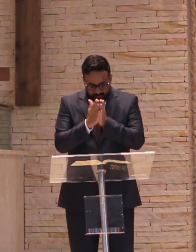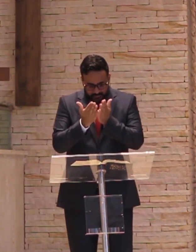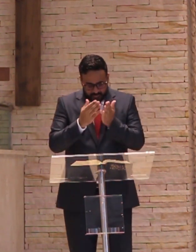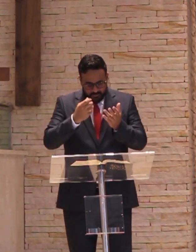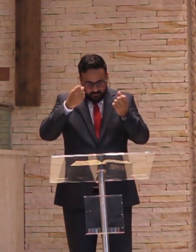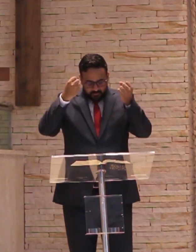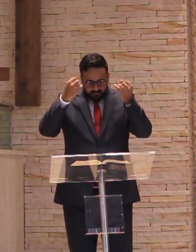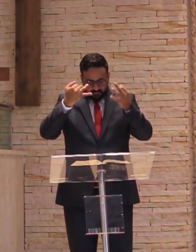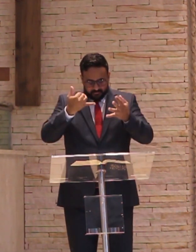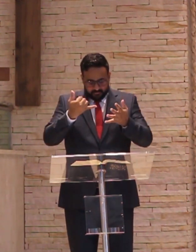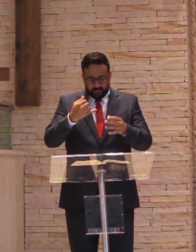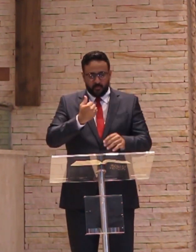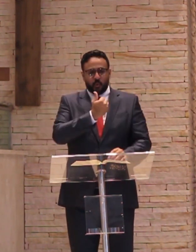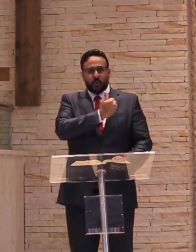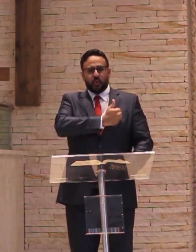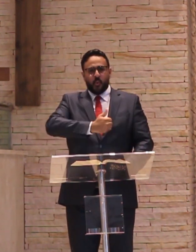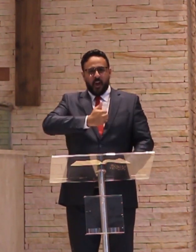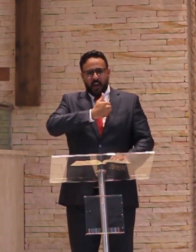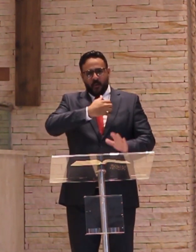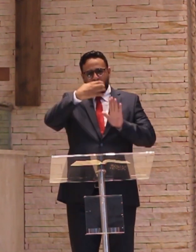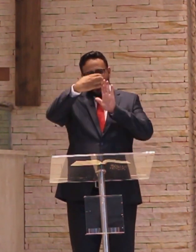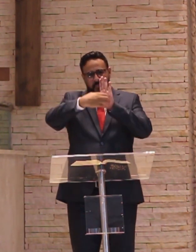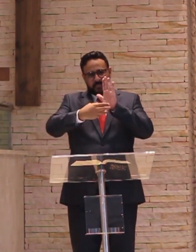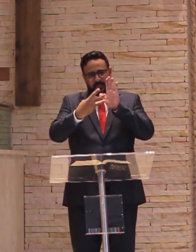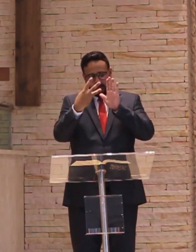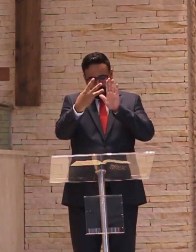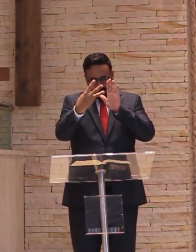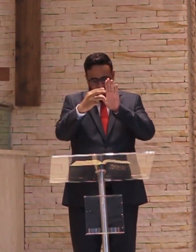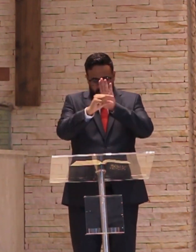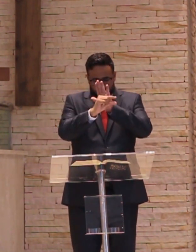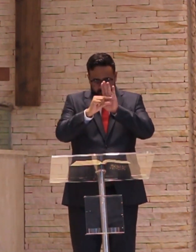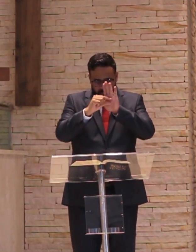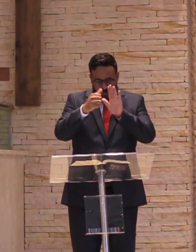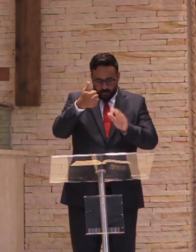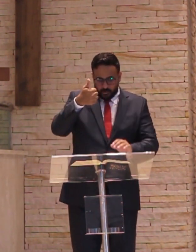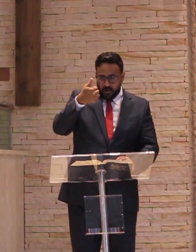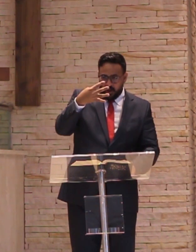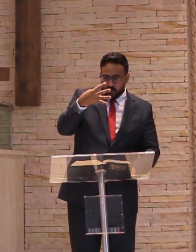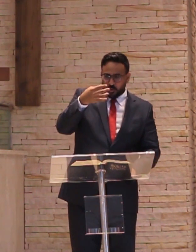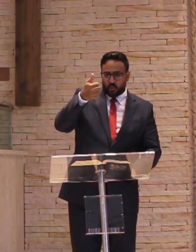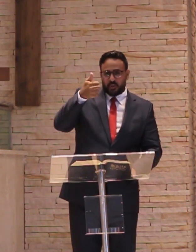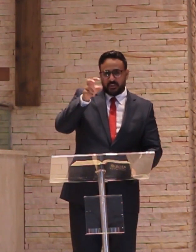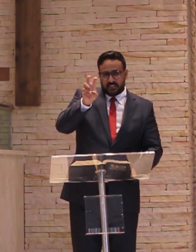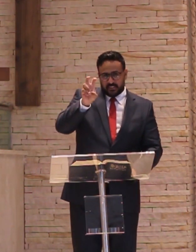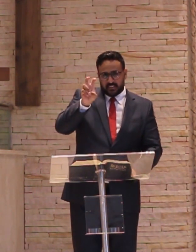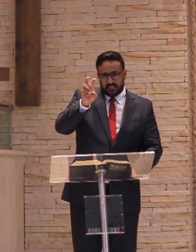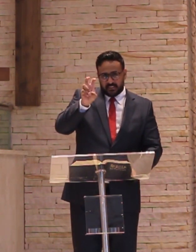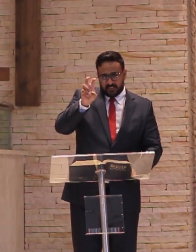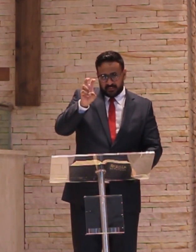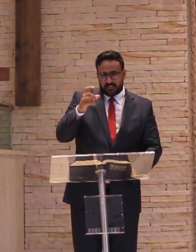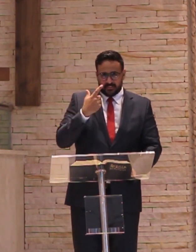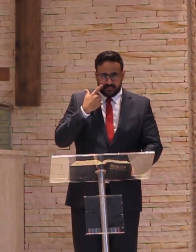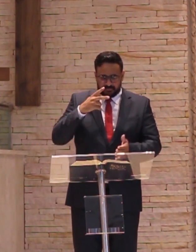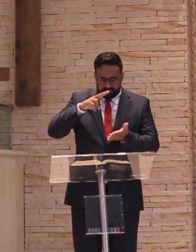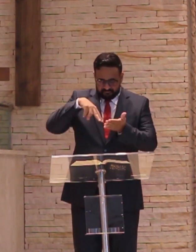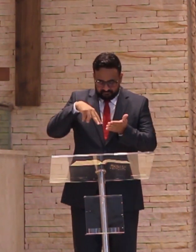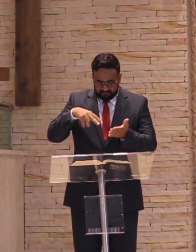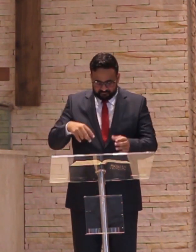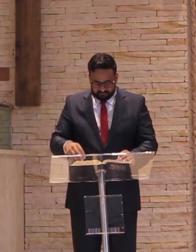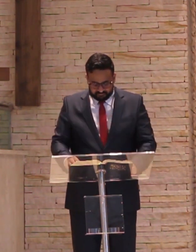na cruz do Calvário. Vamos à Bíblia, no livro de João, no capítulo 14, no verso 15. Vamos